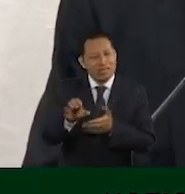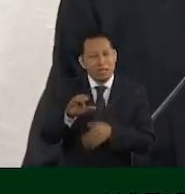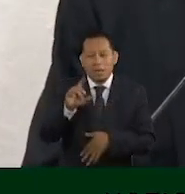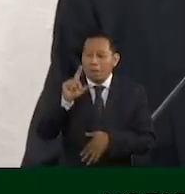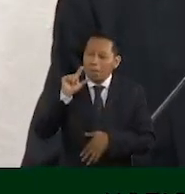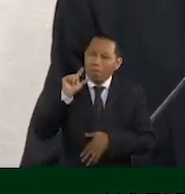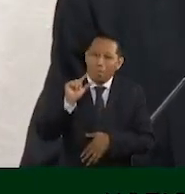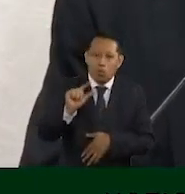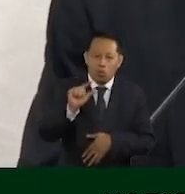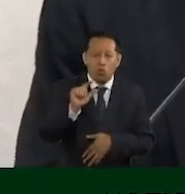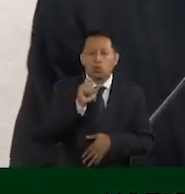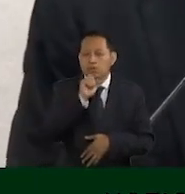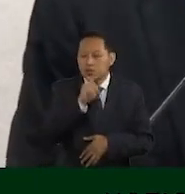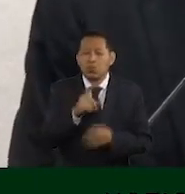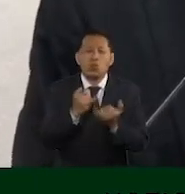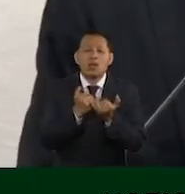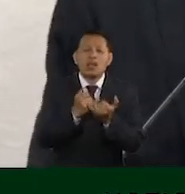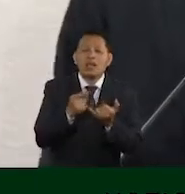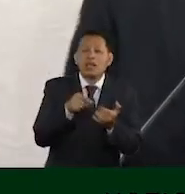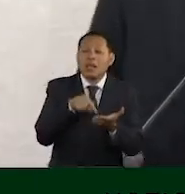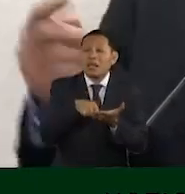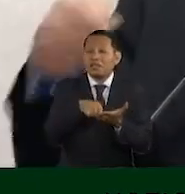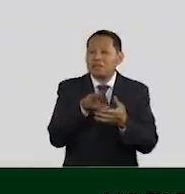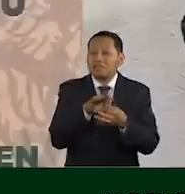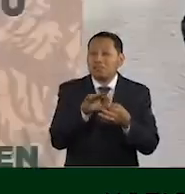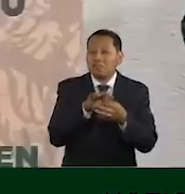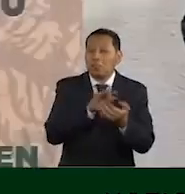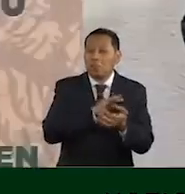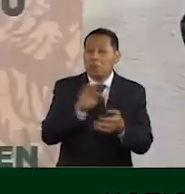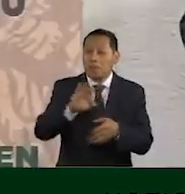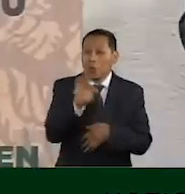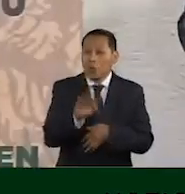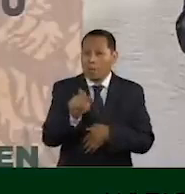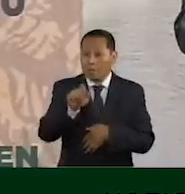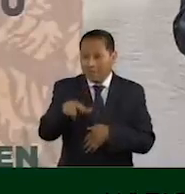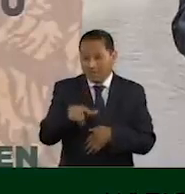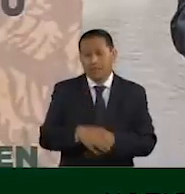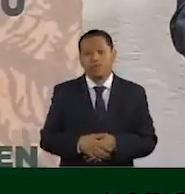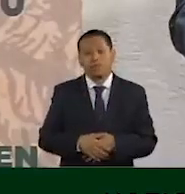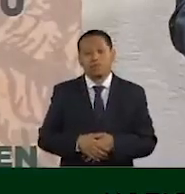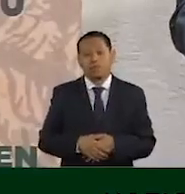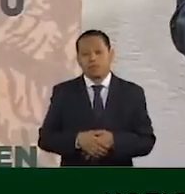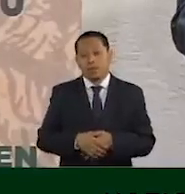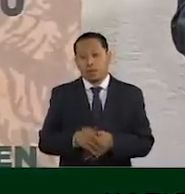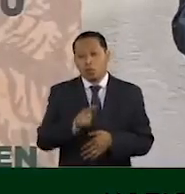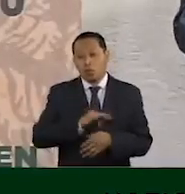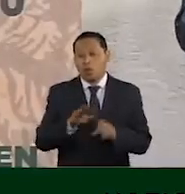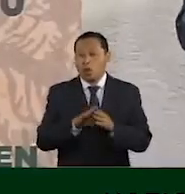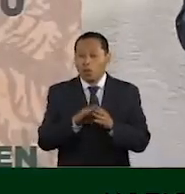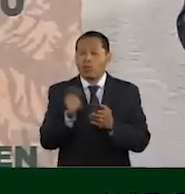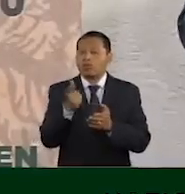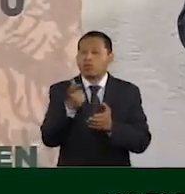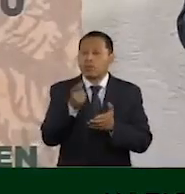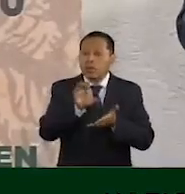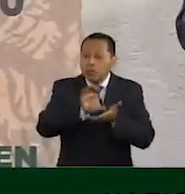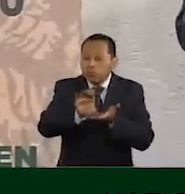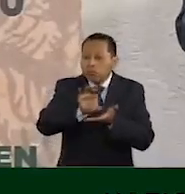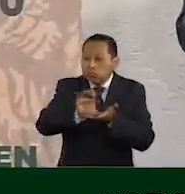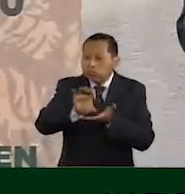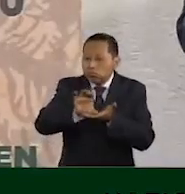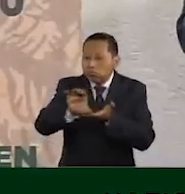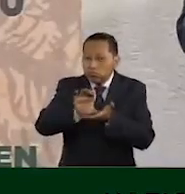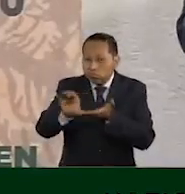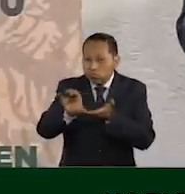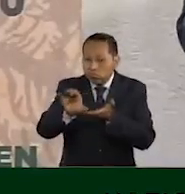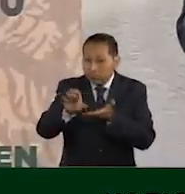Incluso se habla ahí de un promedio del 27%. No están claras las fuentes del financiamiento para integrar el Fondo de Pensiones para